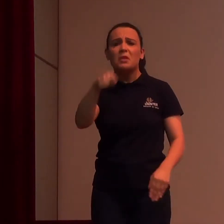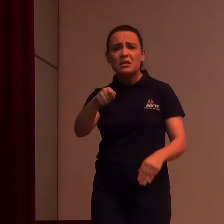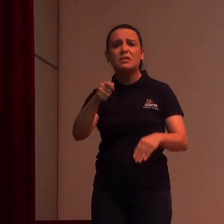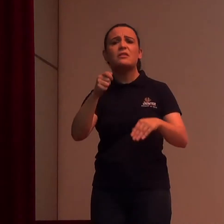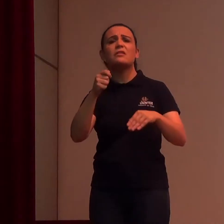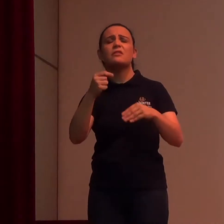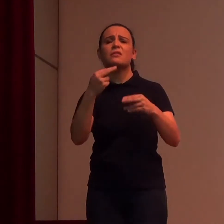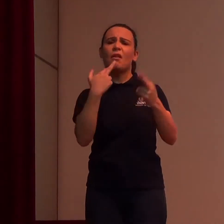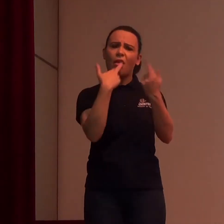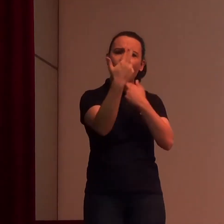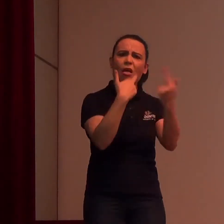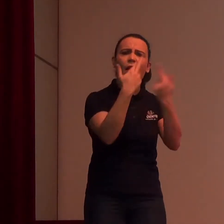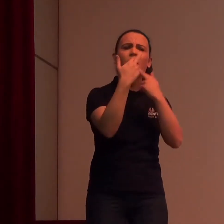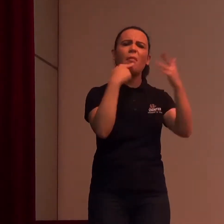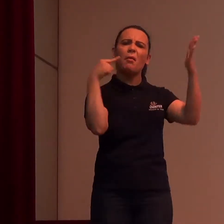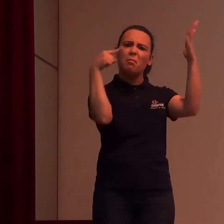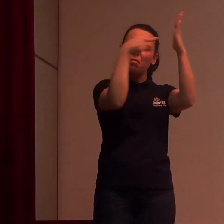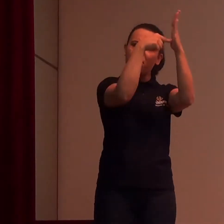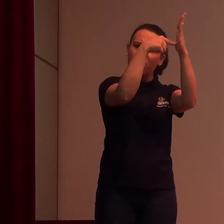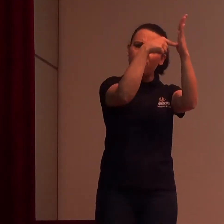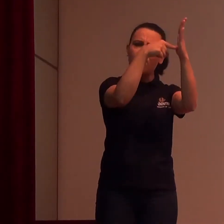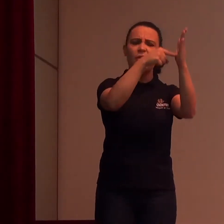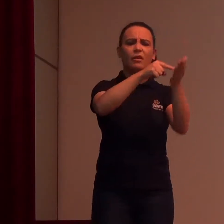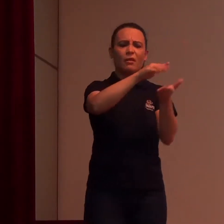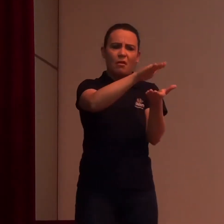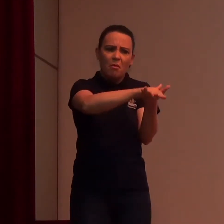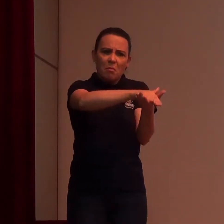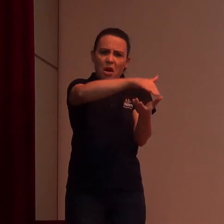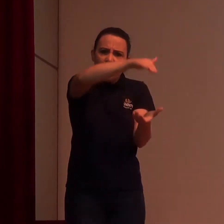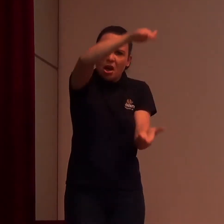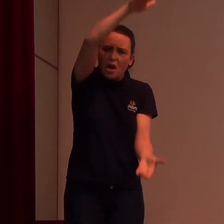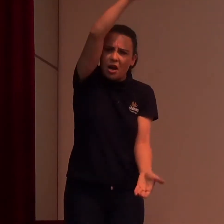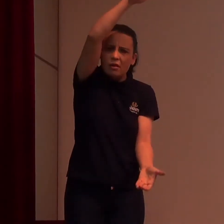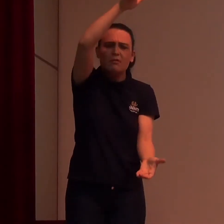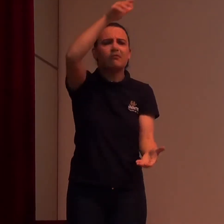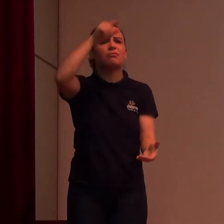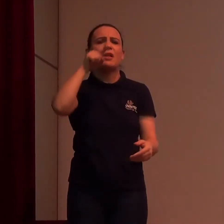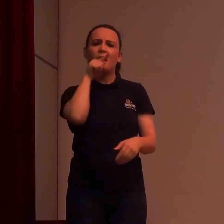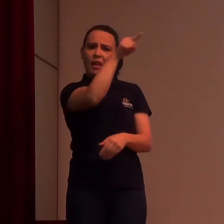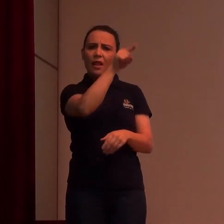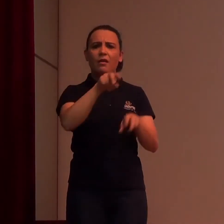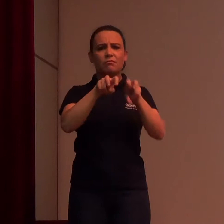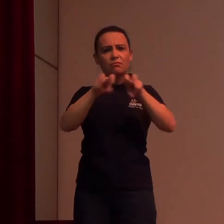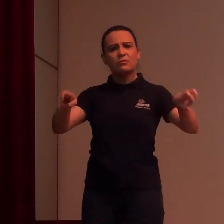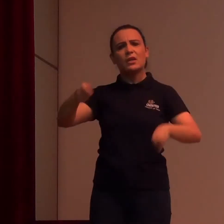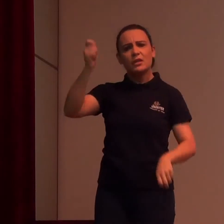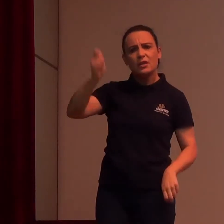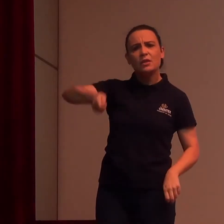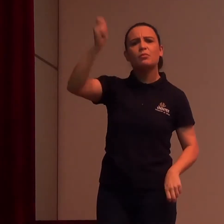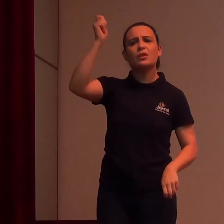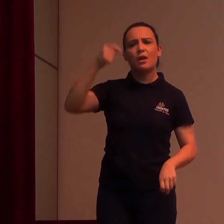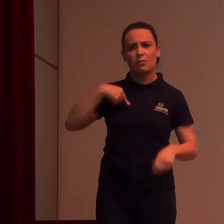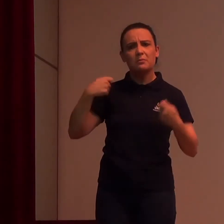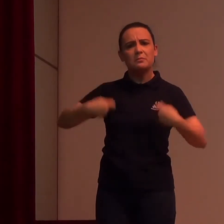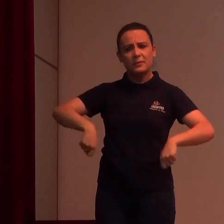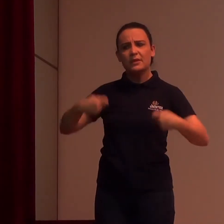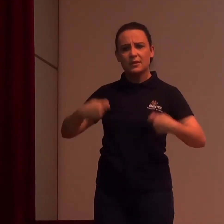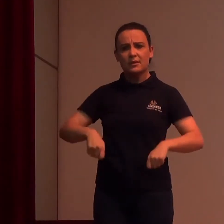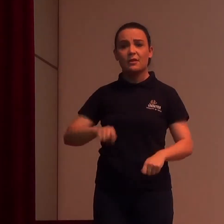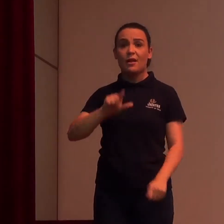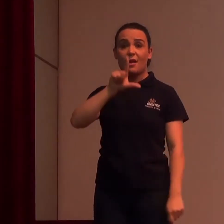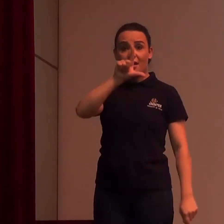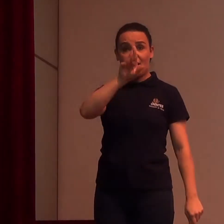gente tem que colocar isso, gerar a demanda, colocar em prática, assim como outras leis que a gente tem, né? A